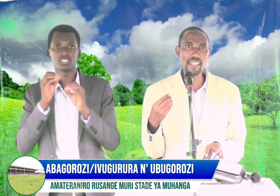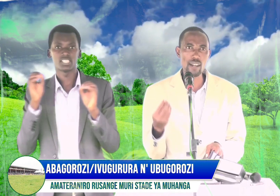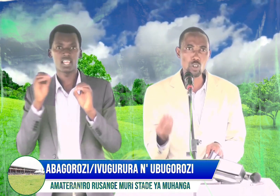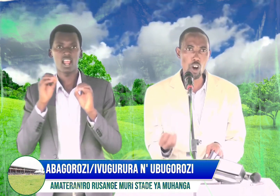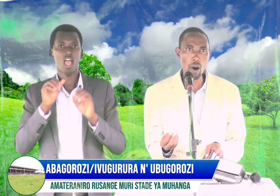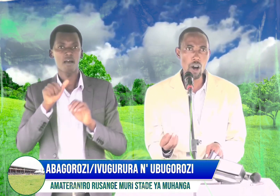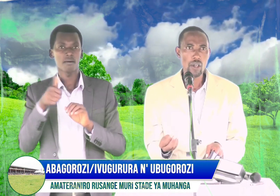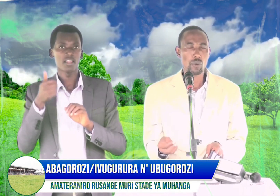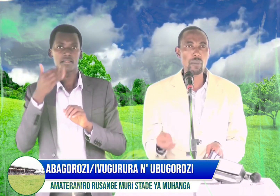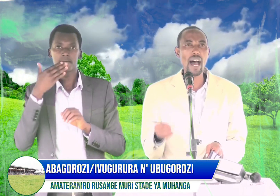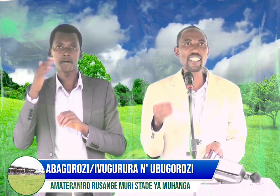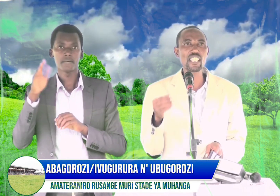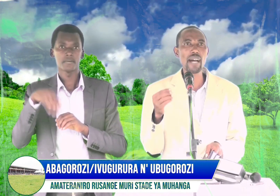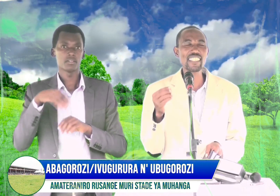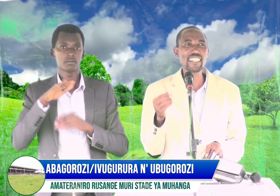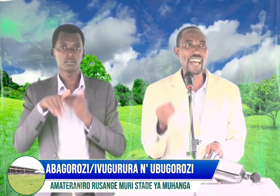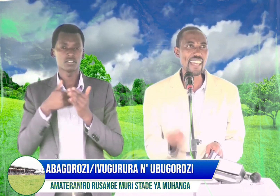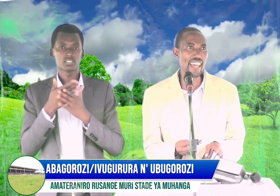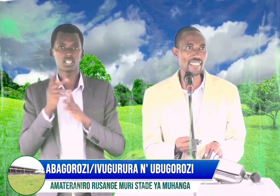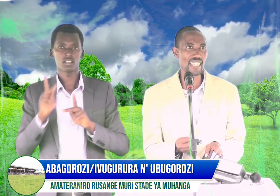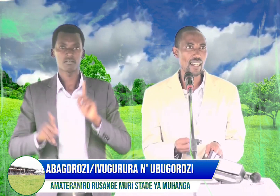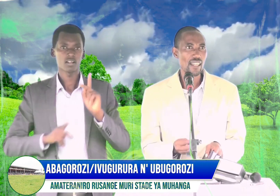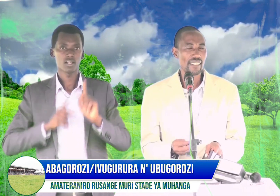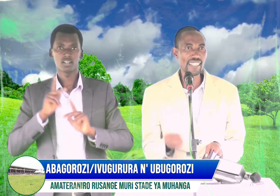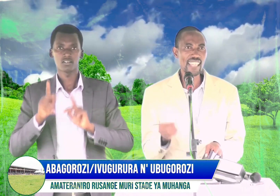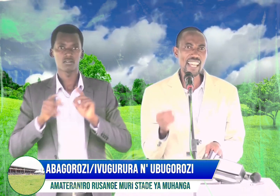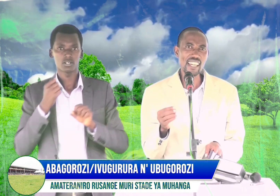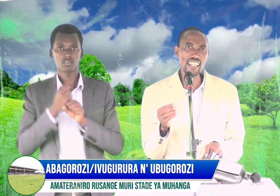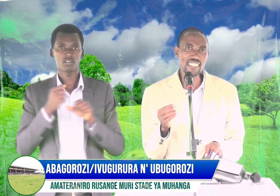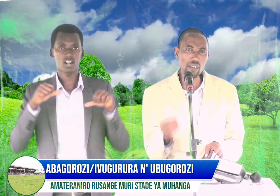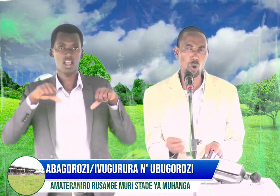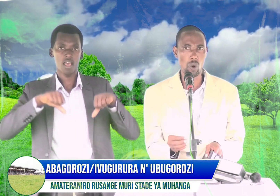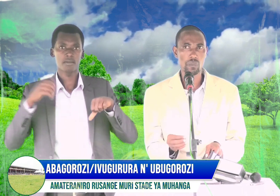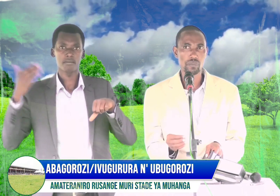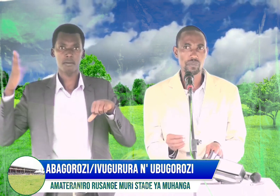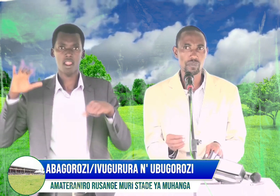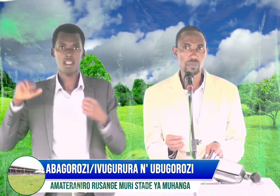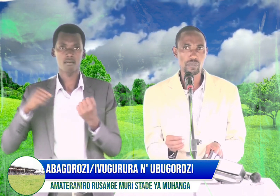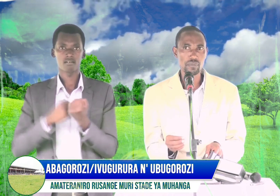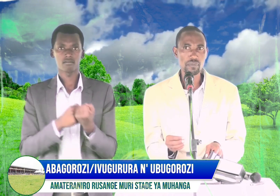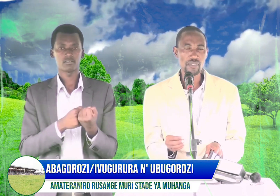ahubwo n'abanyarugomo, ngo Imana igibagirira neza. Ndatekereza ko